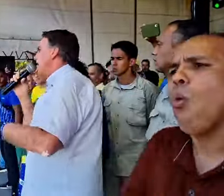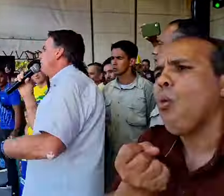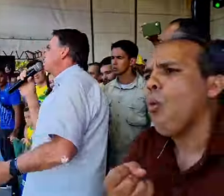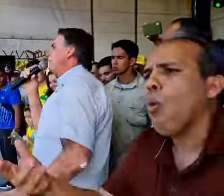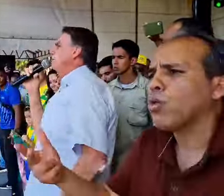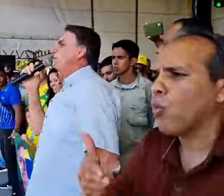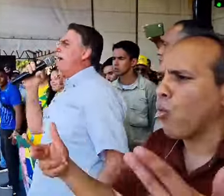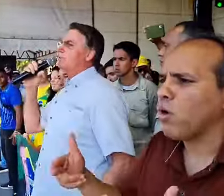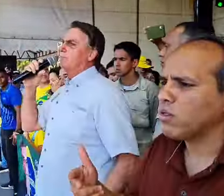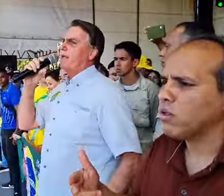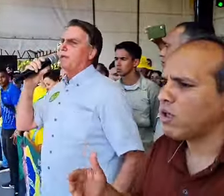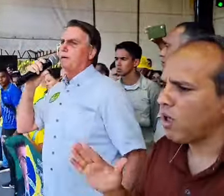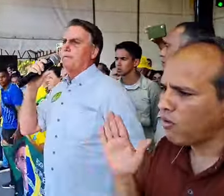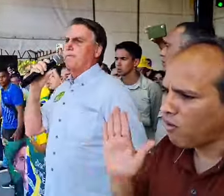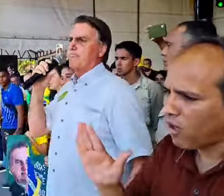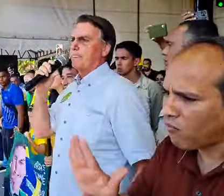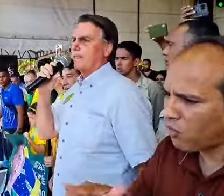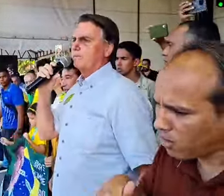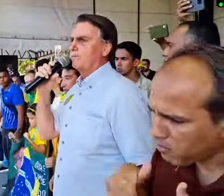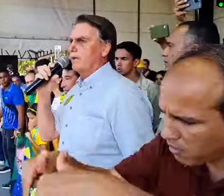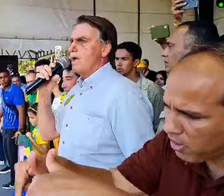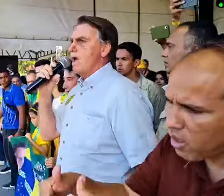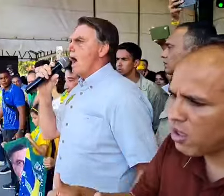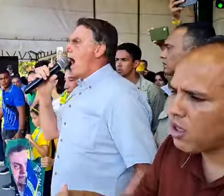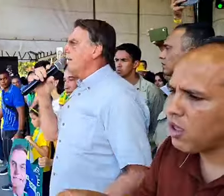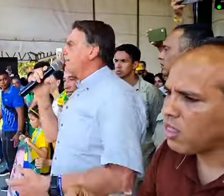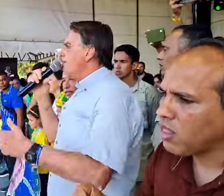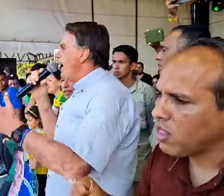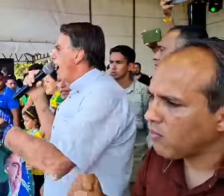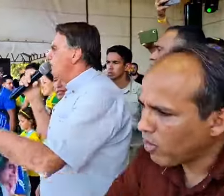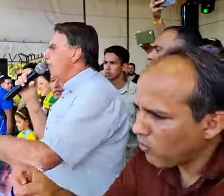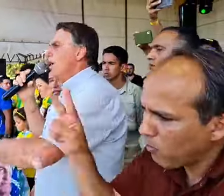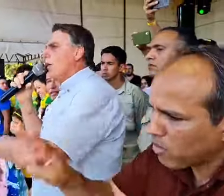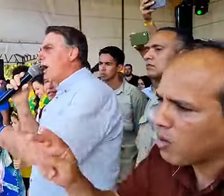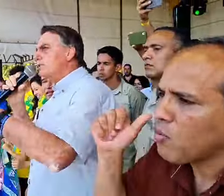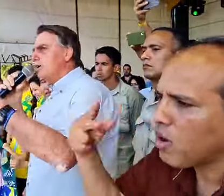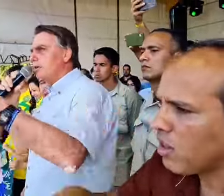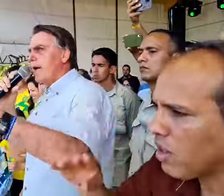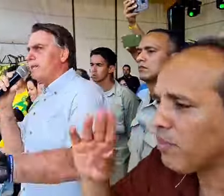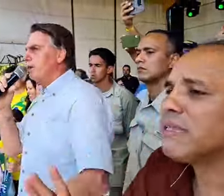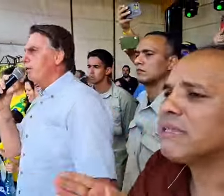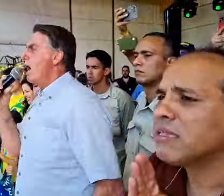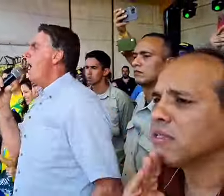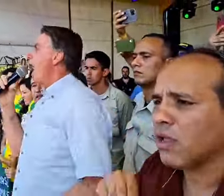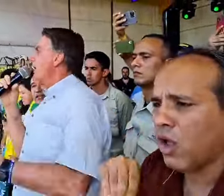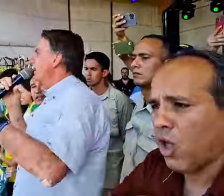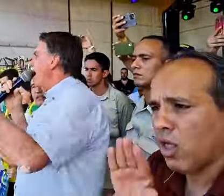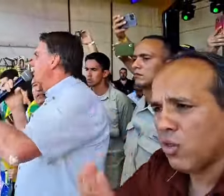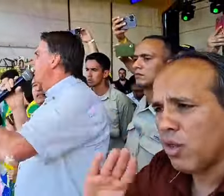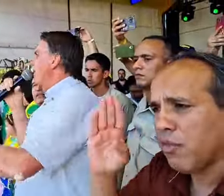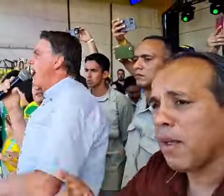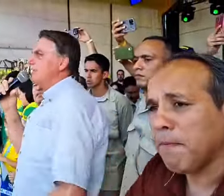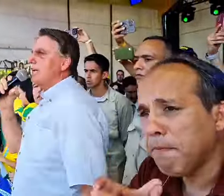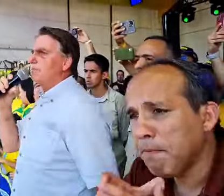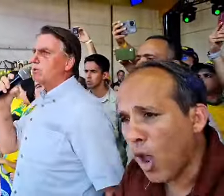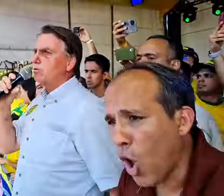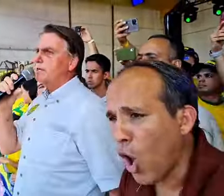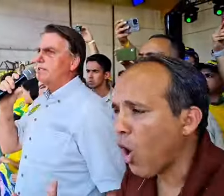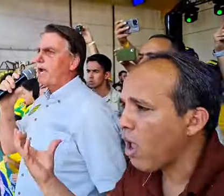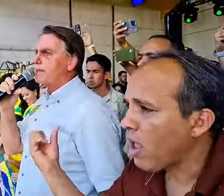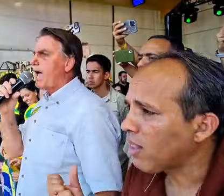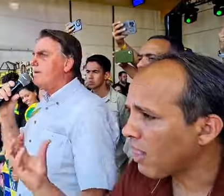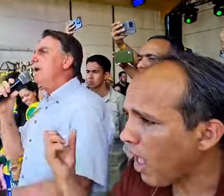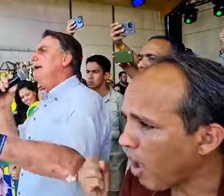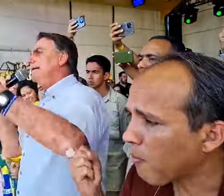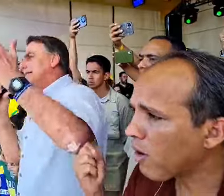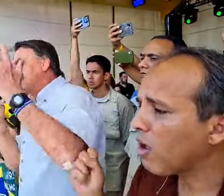coisas fizemos pelas mulheres do Brasil. Até mesmo o Auxílio Brasil, a grande parte das pessoas